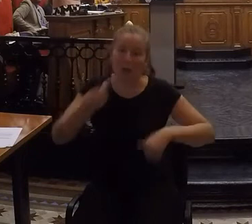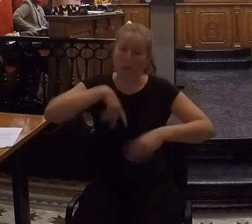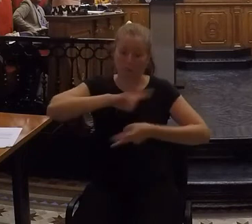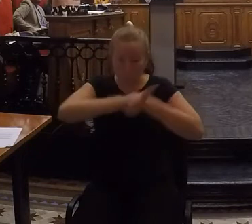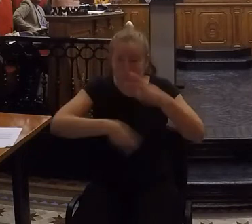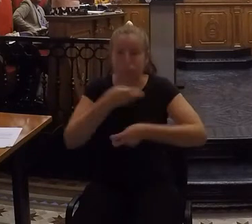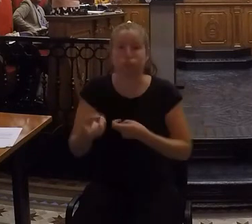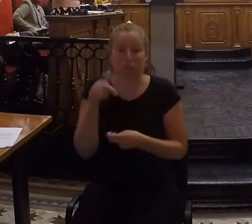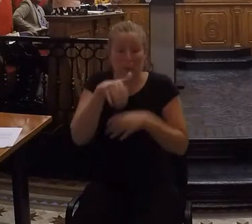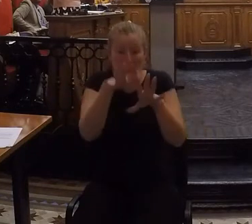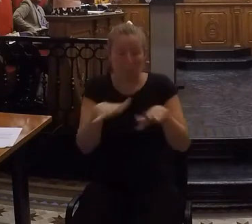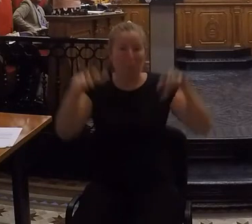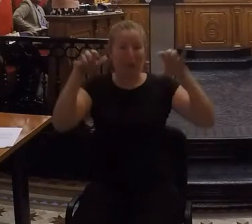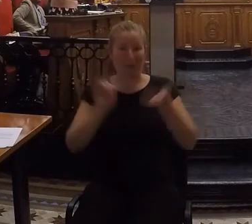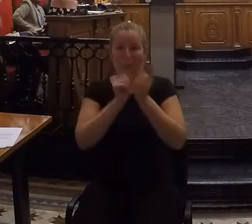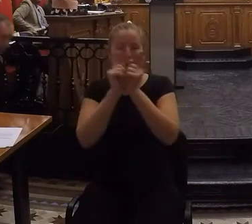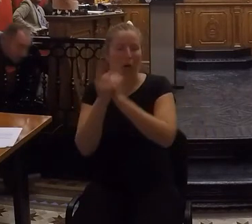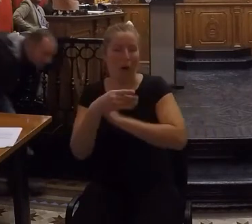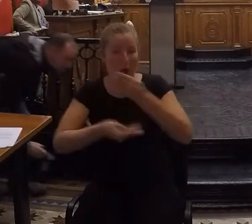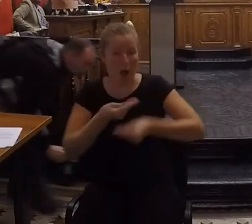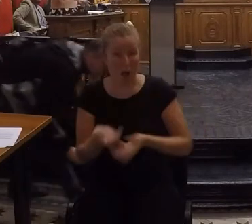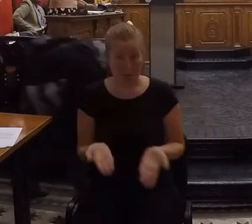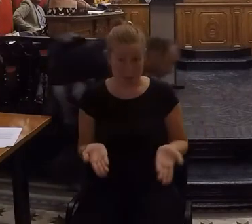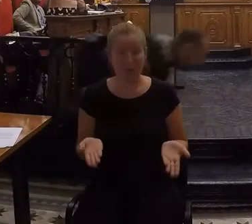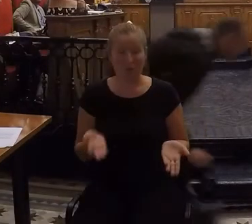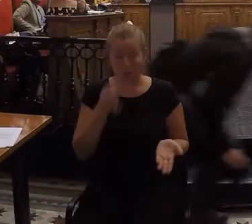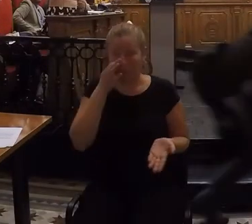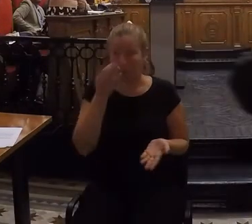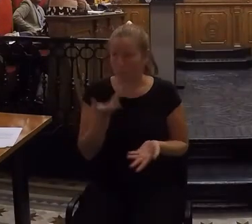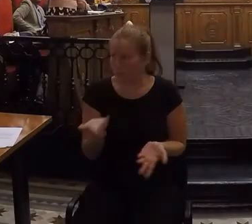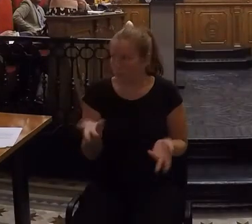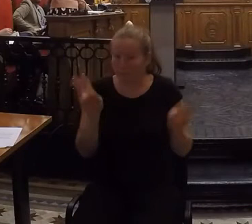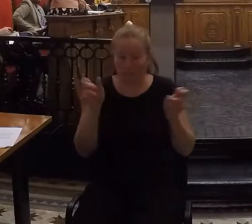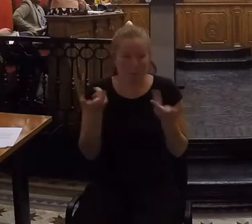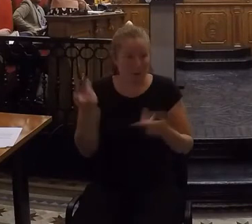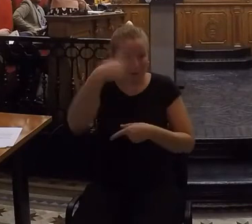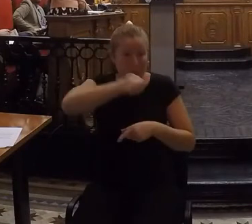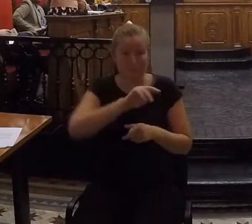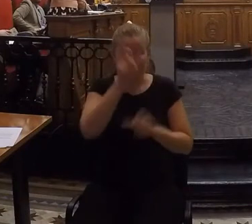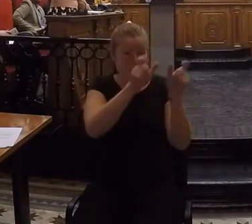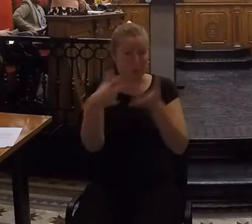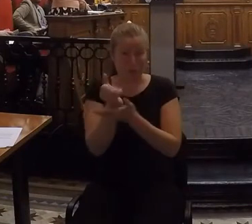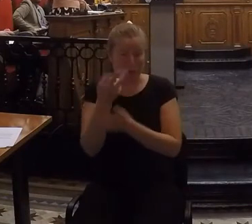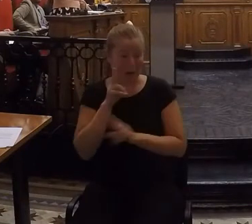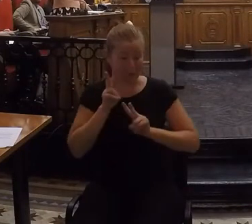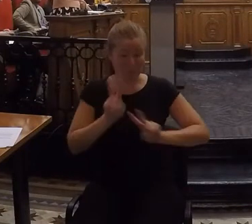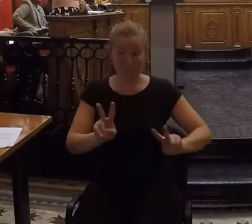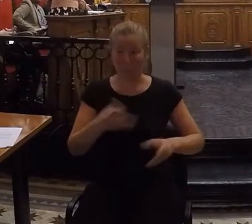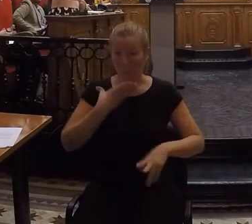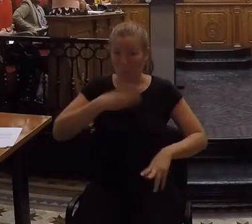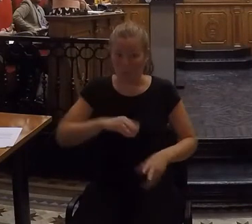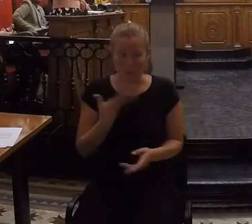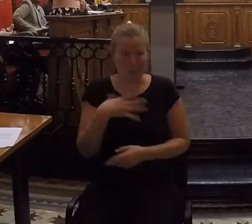quiero decir que están a la orden, ¿no?, y a los ojos de absolutamente todos. Yo no entiendo qué es lo que